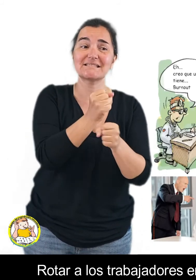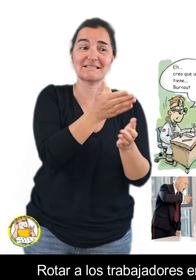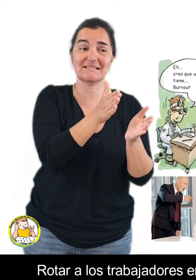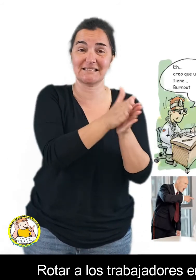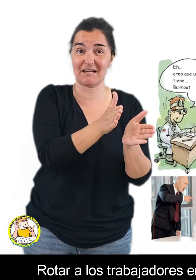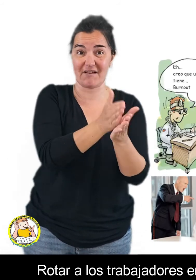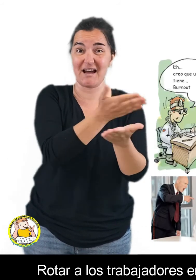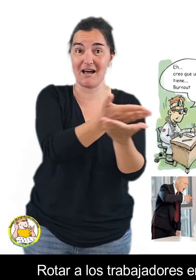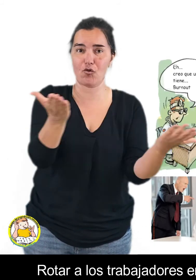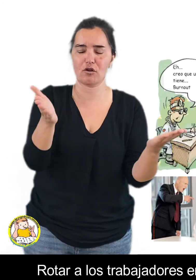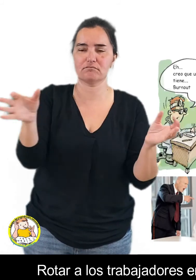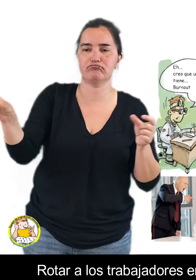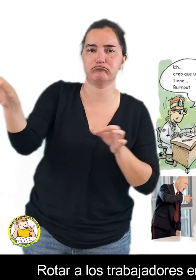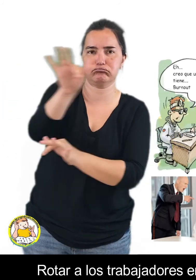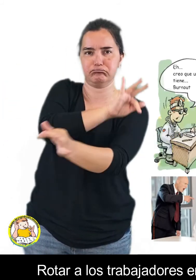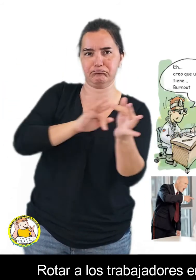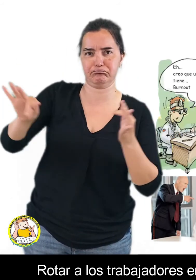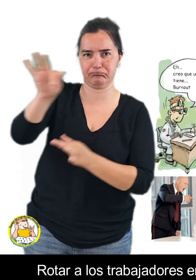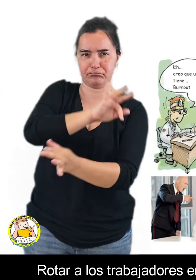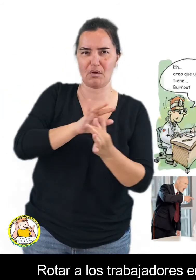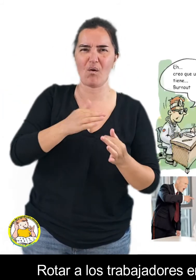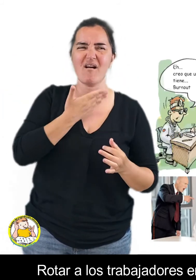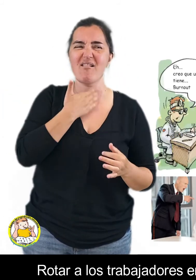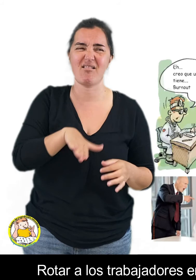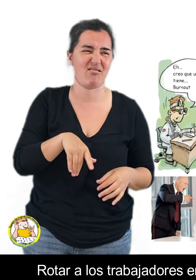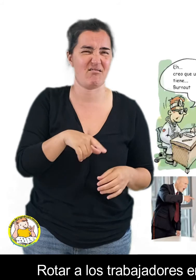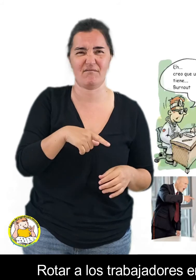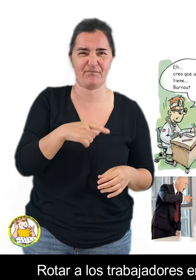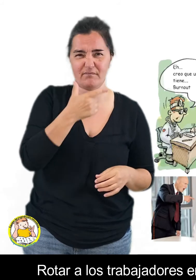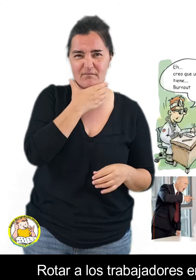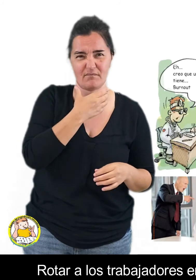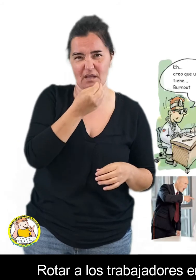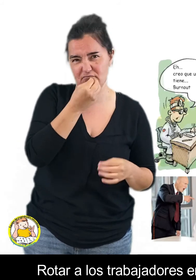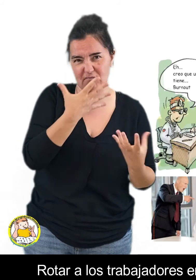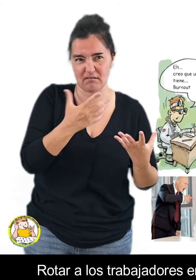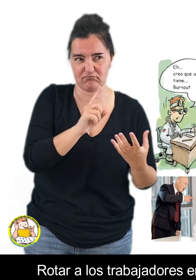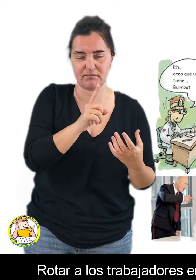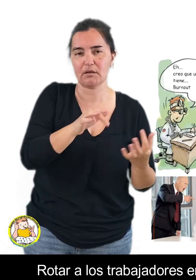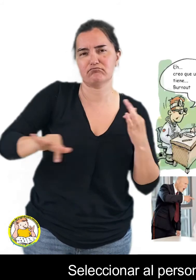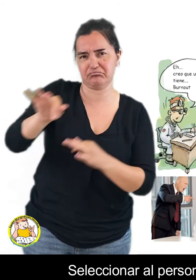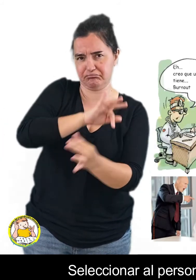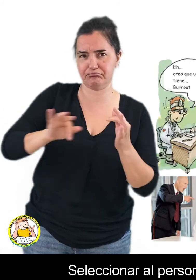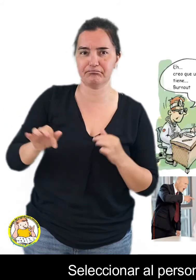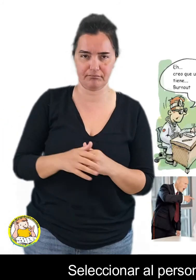Rotar a los trabajadores en los puestos de trabajo más desagradables.